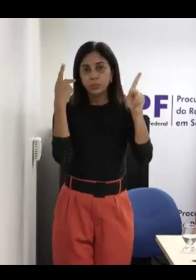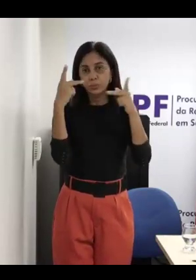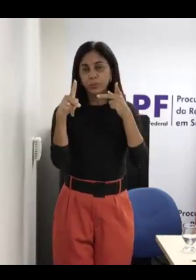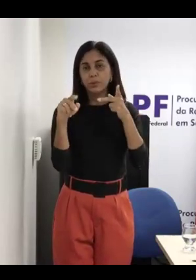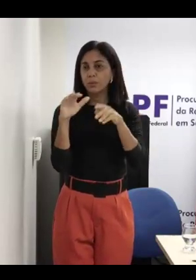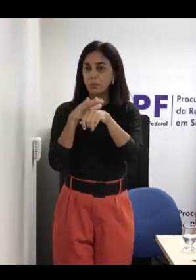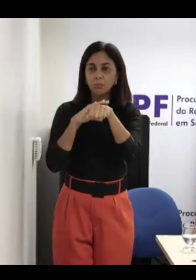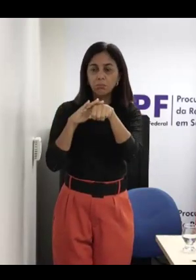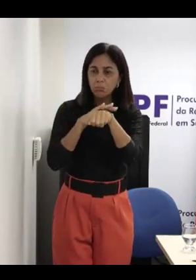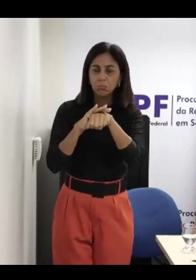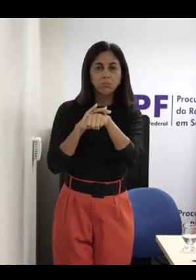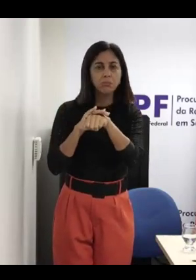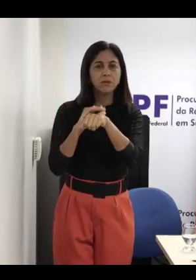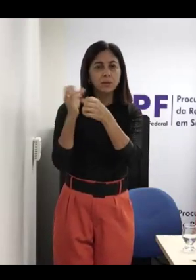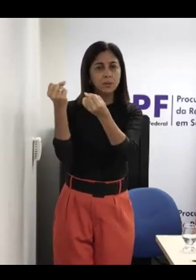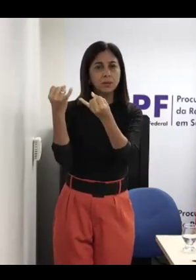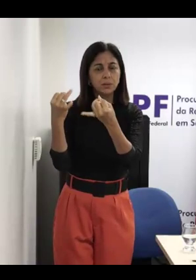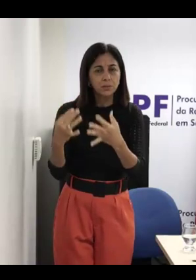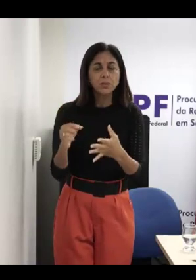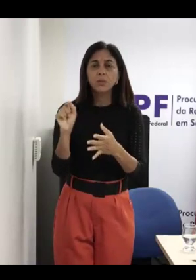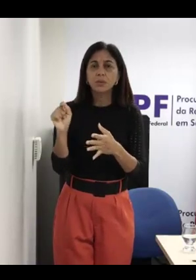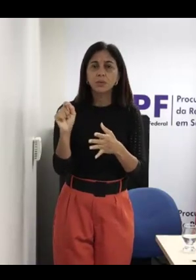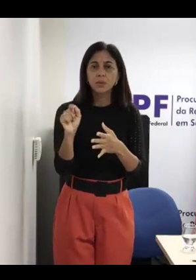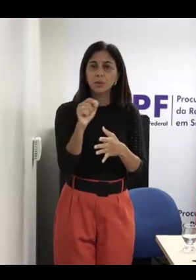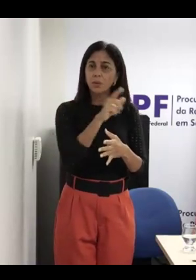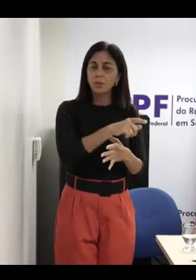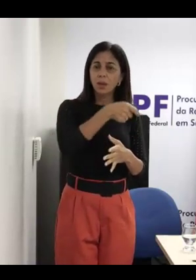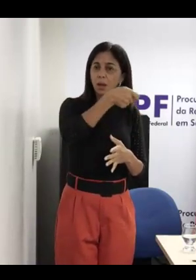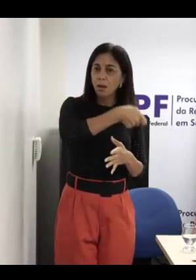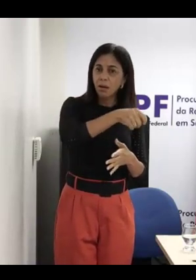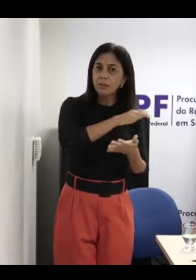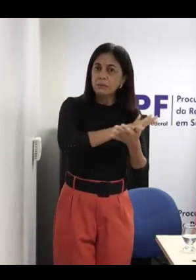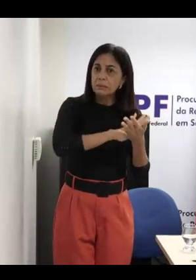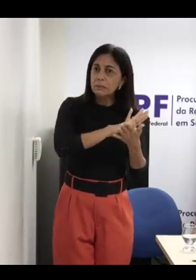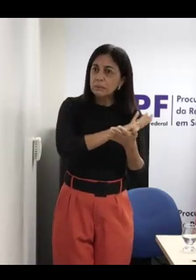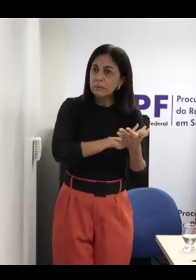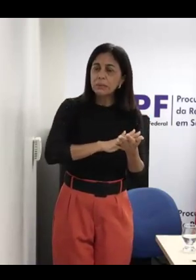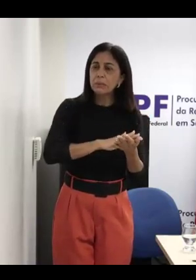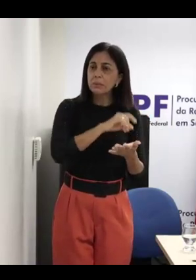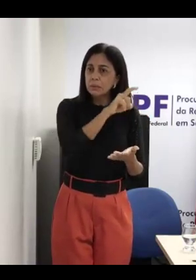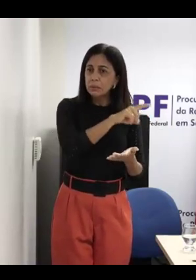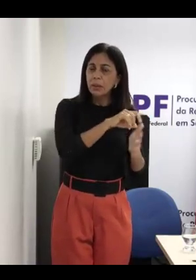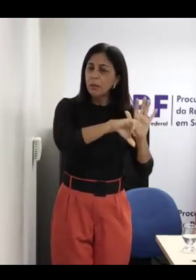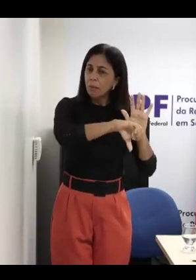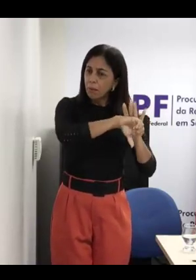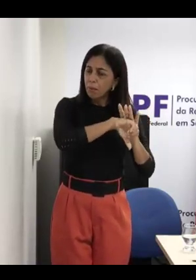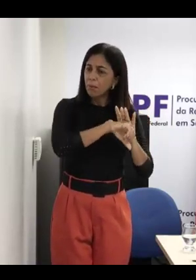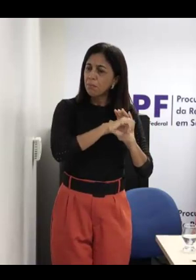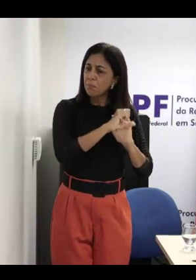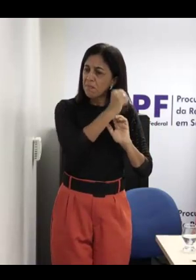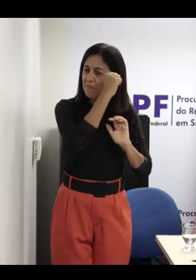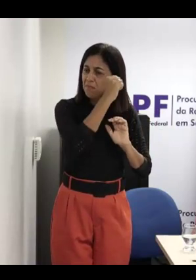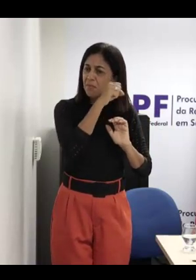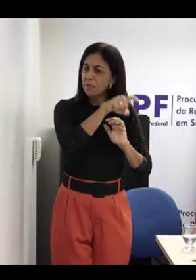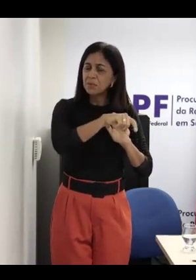colocou que a quando tem impunidade é um outro sofrimento pra vítima quando aquele crime fica impune a vítima fica